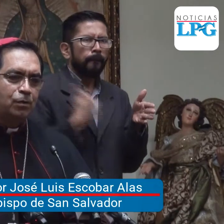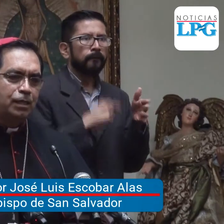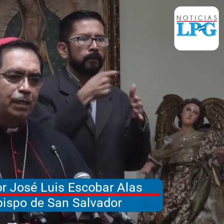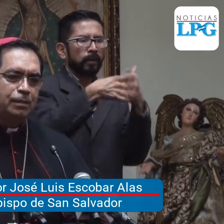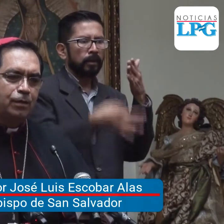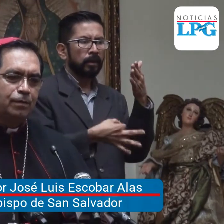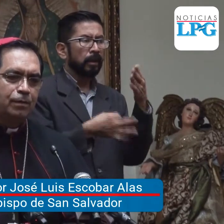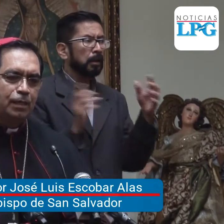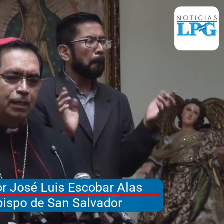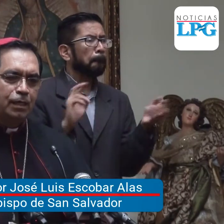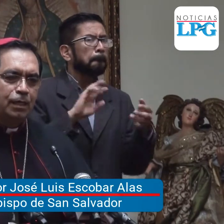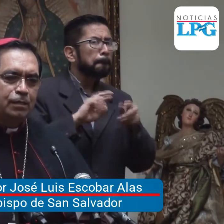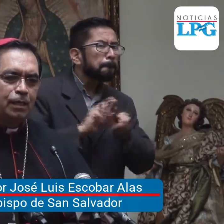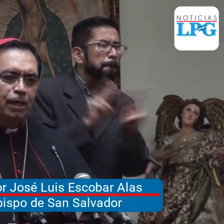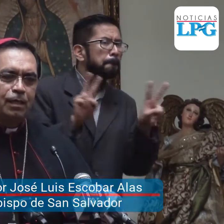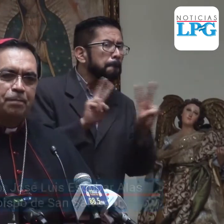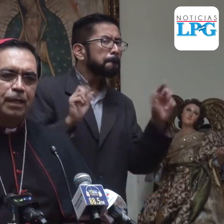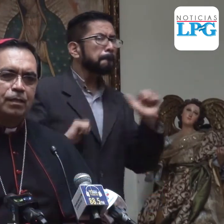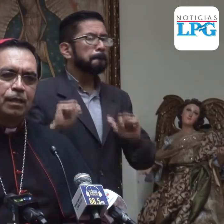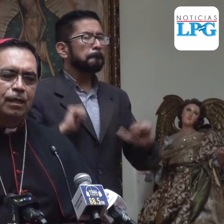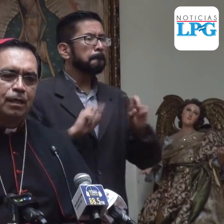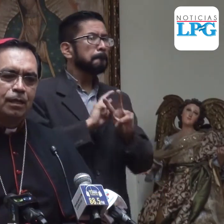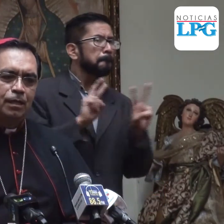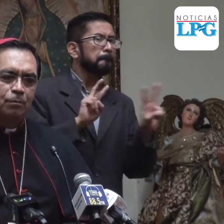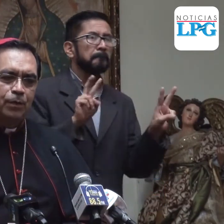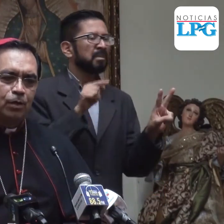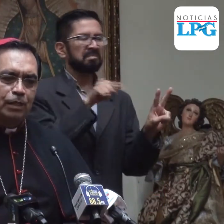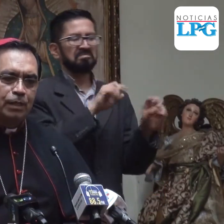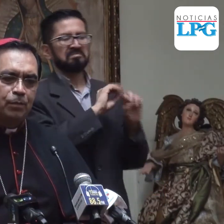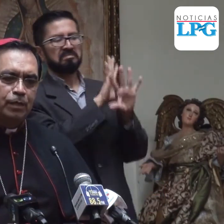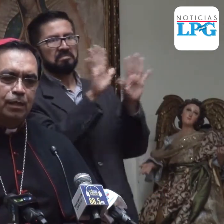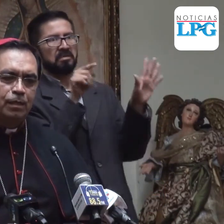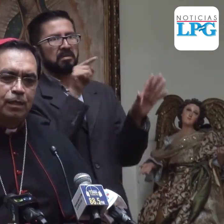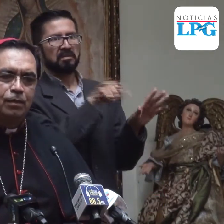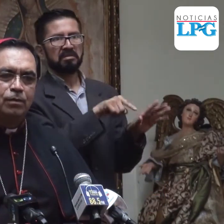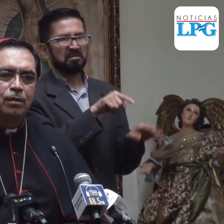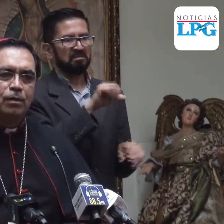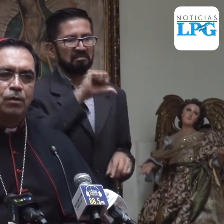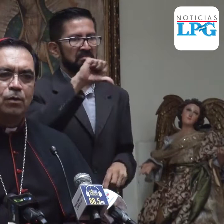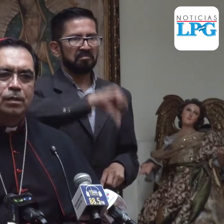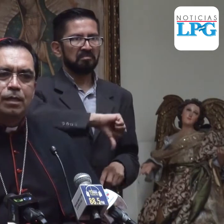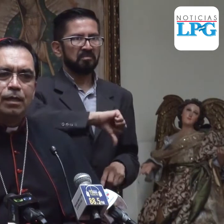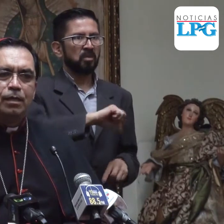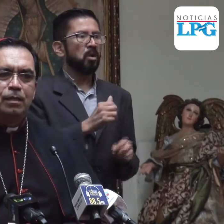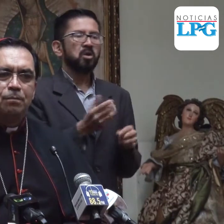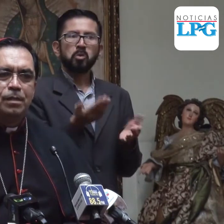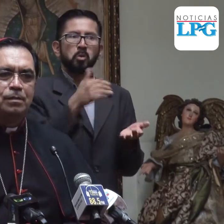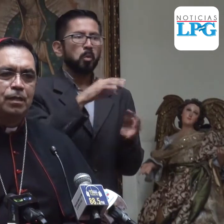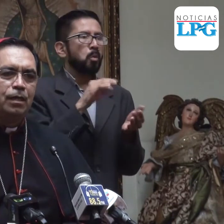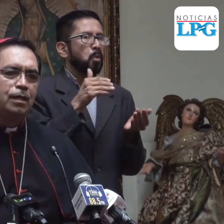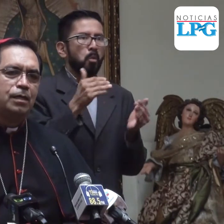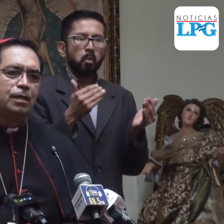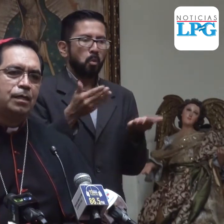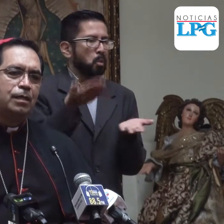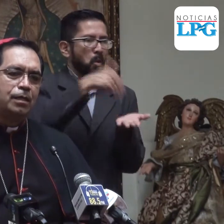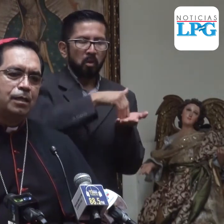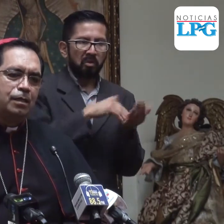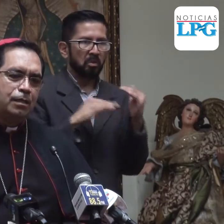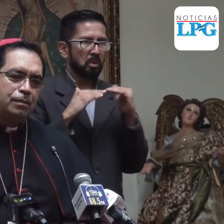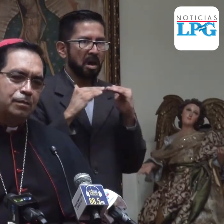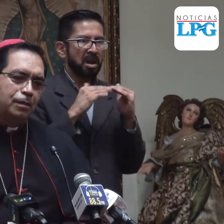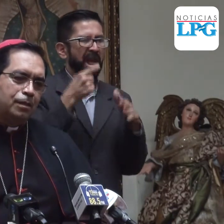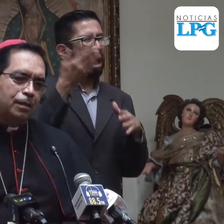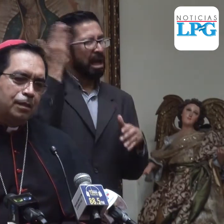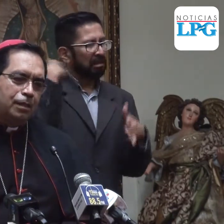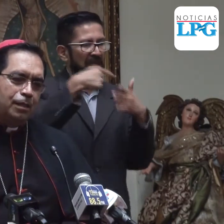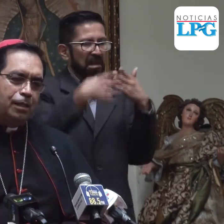de reconciliación que sería en la práctica, por lo que tenemos entendido, otra ley de amnistía